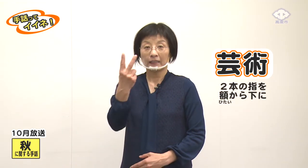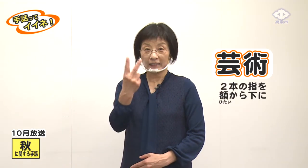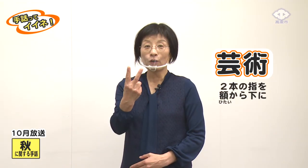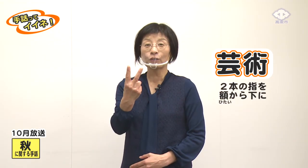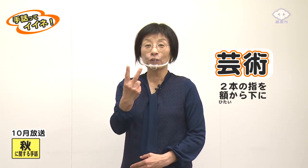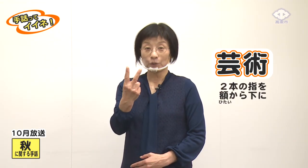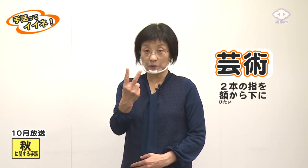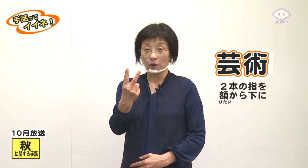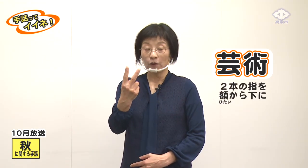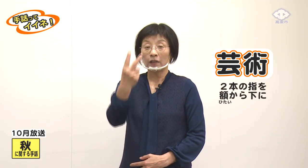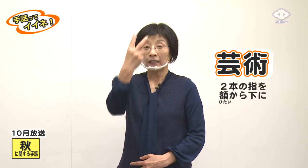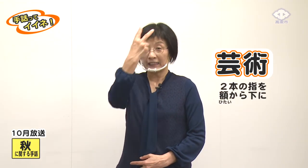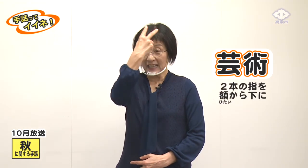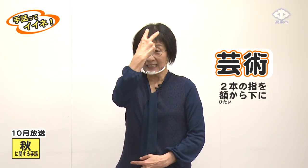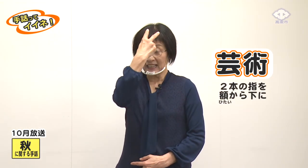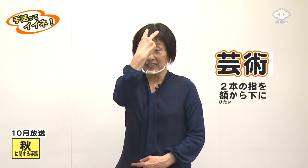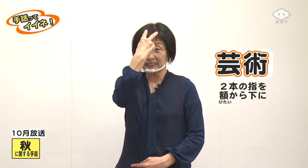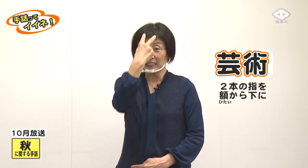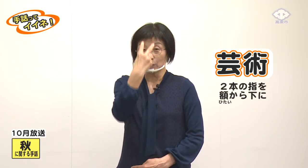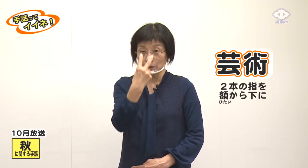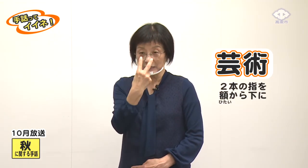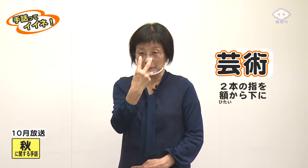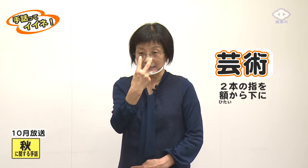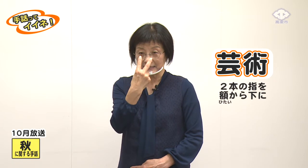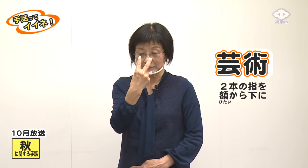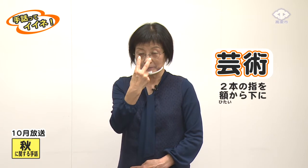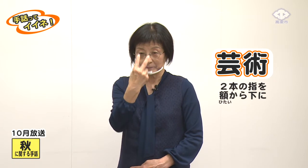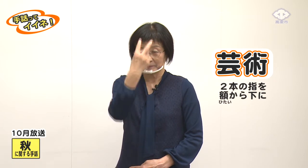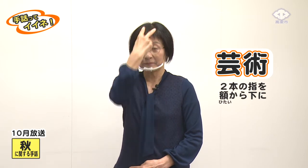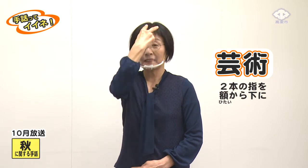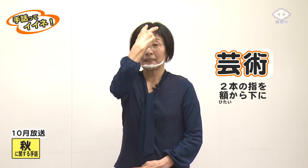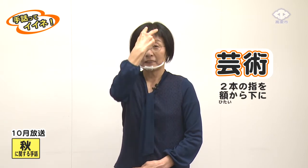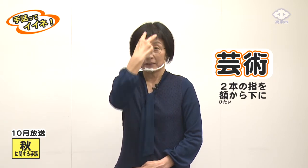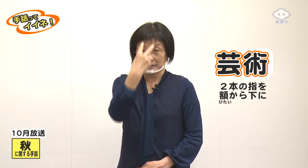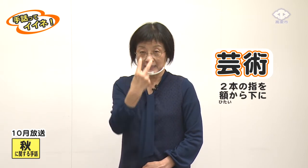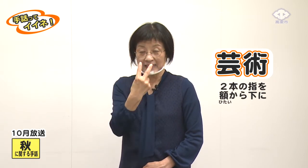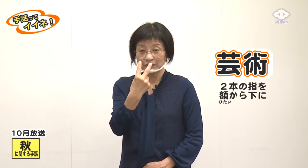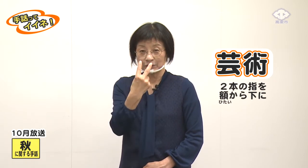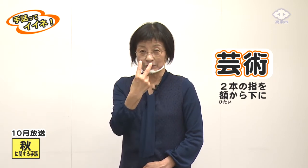2本の指を額から下に下ろします。芸術、